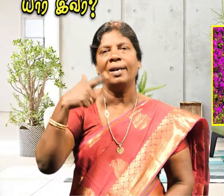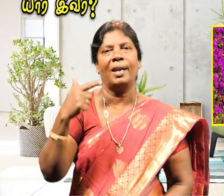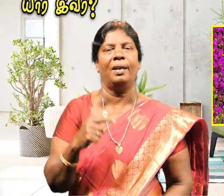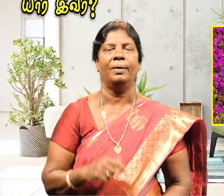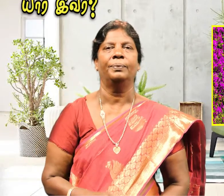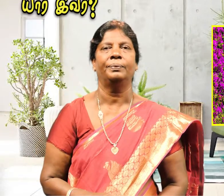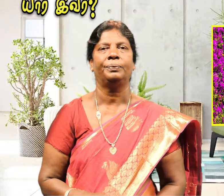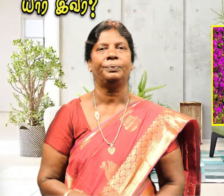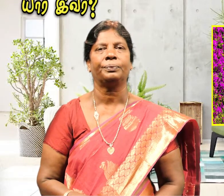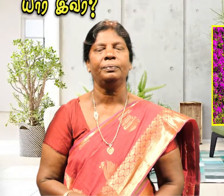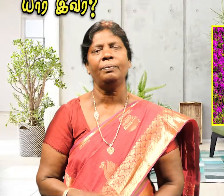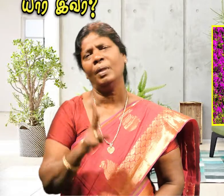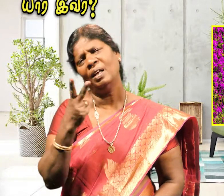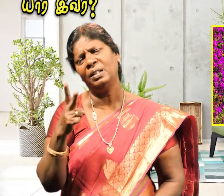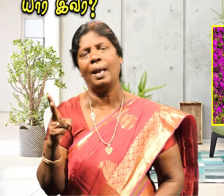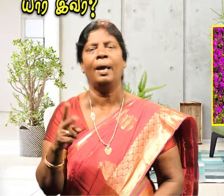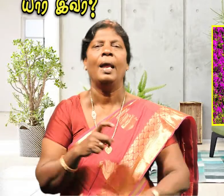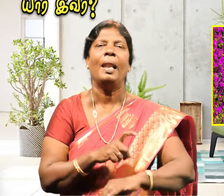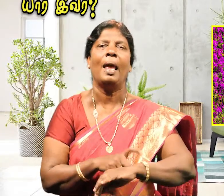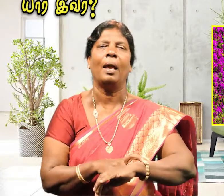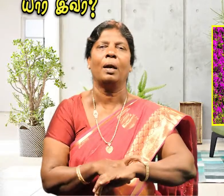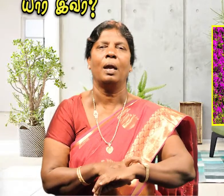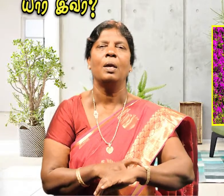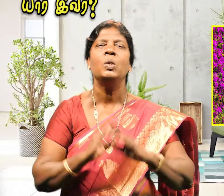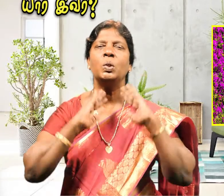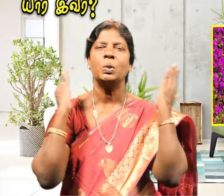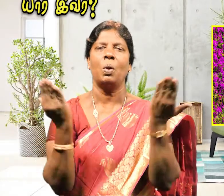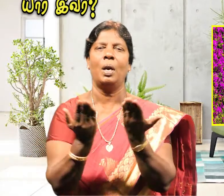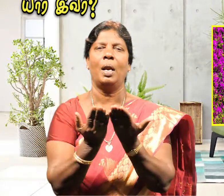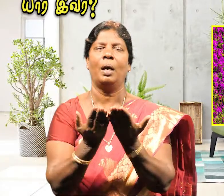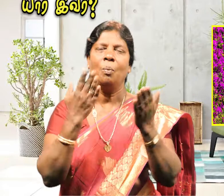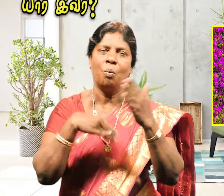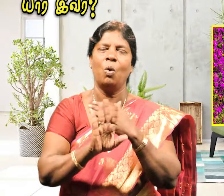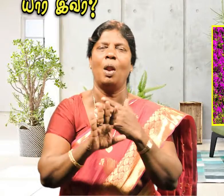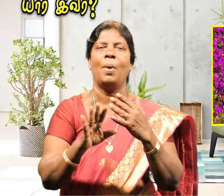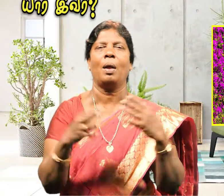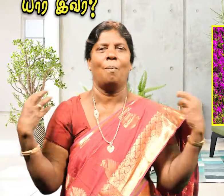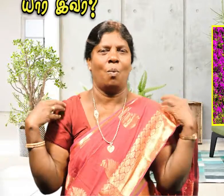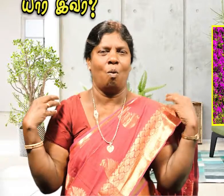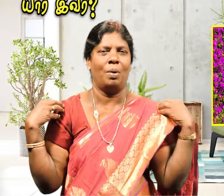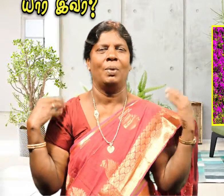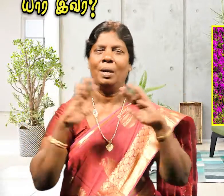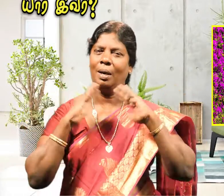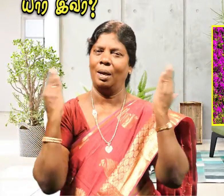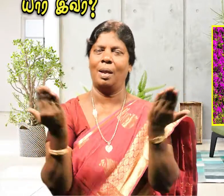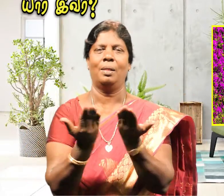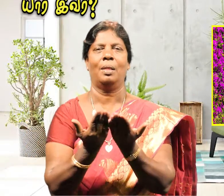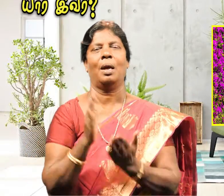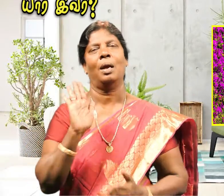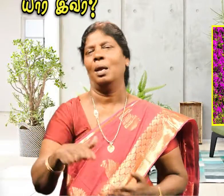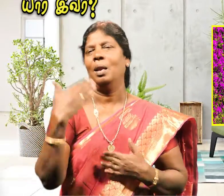மனிதனுடைய வாழ்க்கை என்பது பல நேரங்களிலே சூழ்நிலைகளின் பாதிப்புக்குள் அது இருக்கிறது